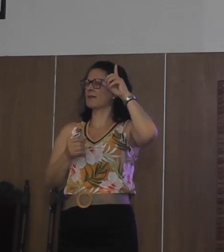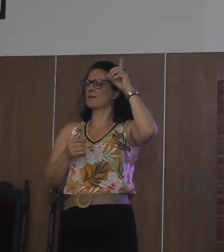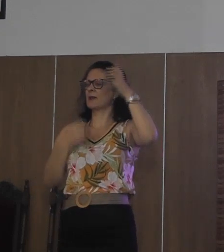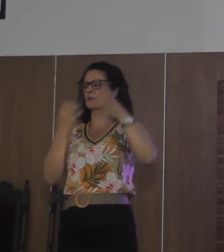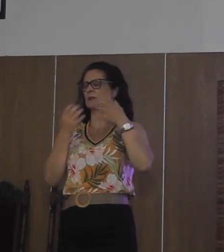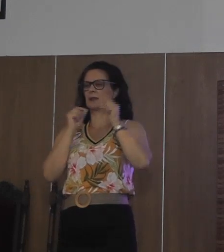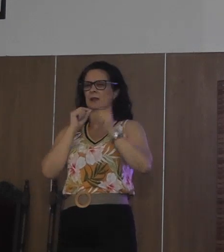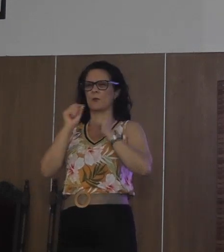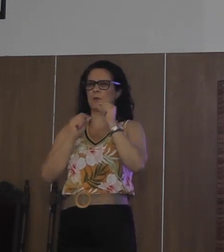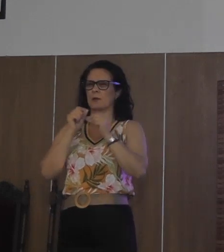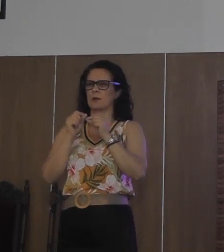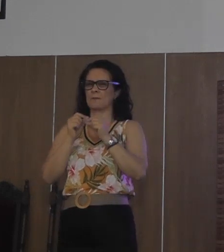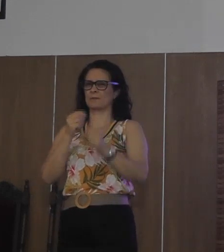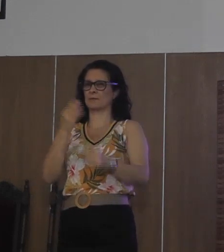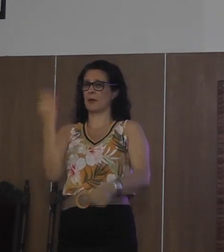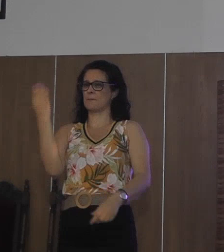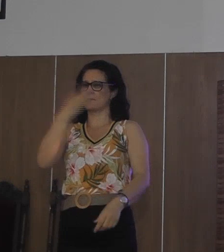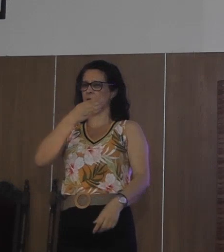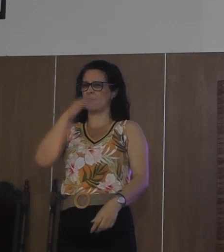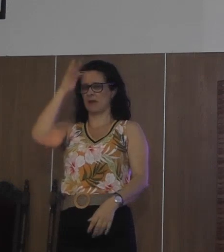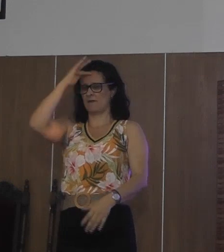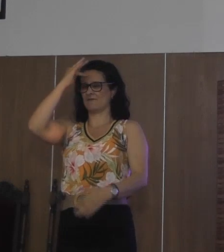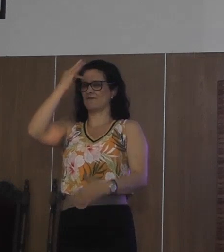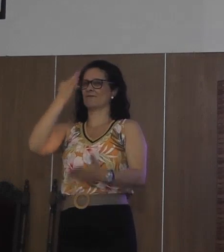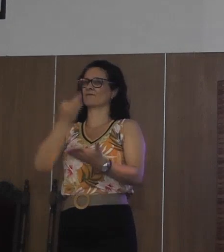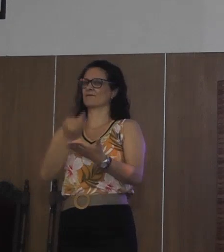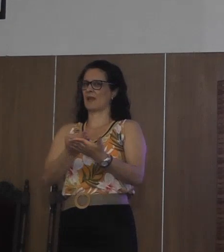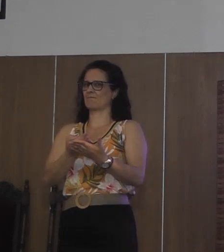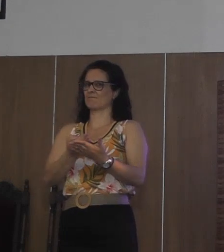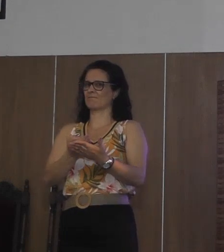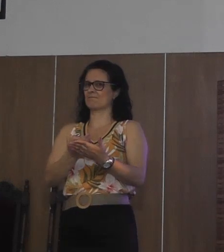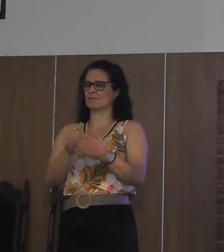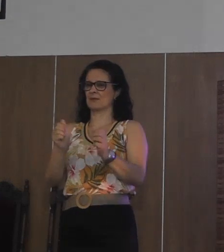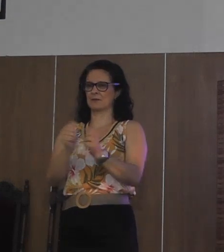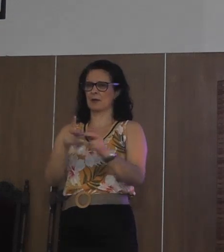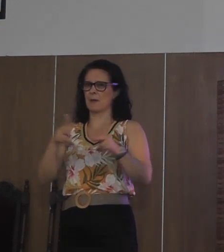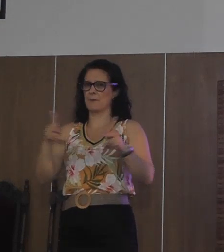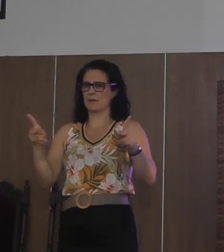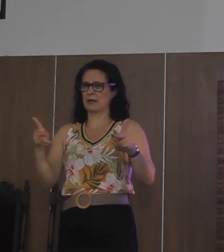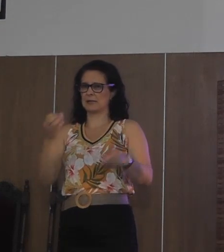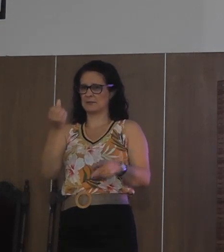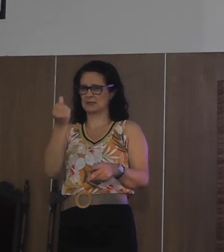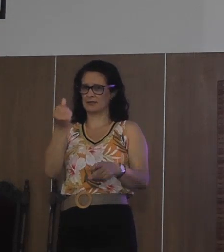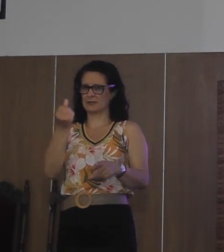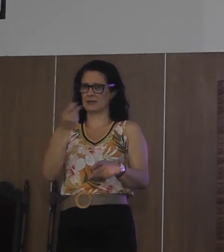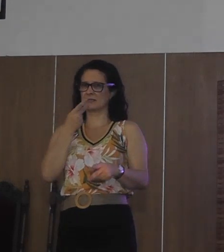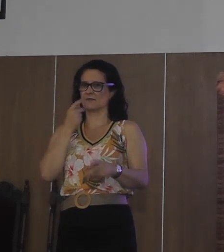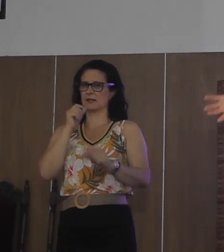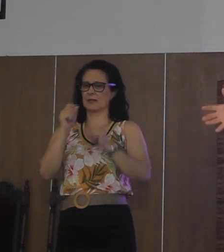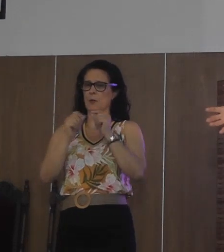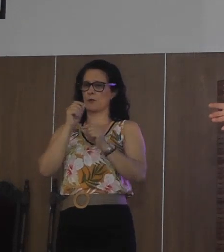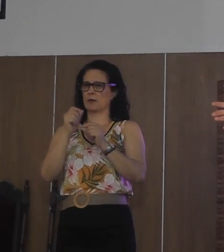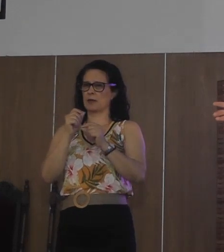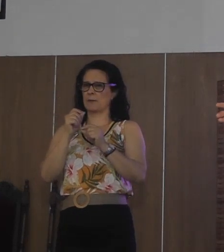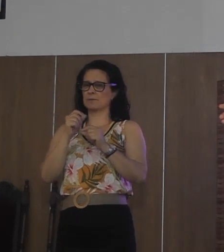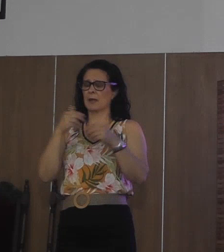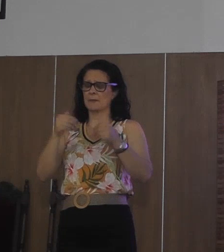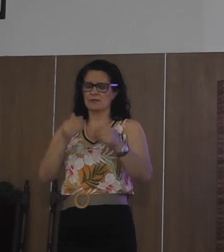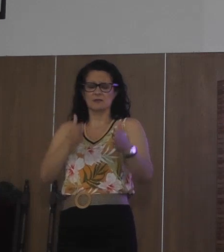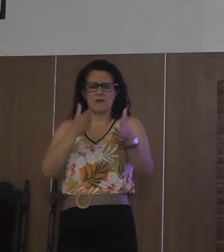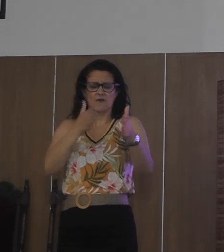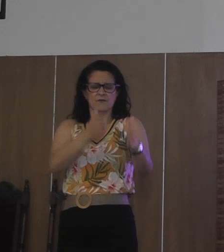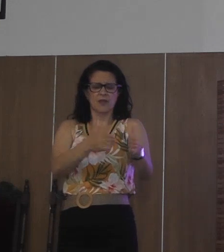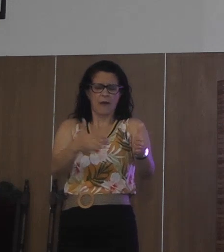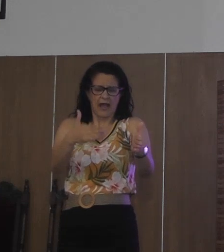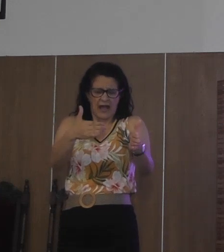Apocalipse 2:10, ser fiel até a morte, dar-te a coroa da vida. Pera lá, então eu posso pegar a coroa da vida de qualquer jeito?